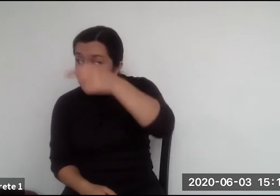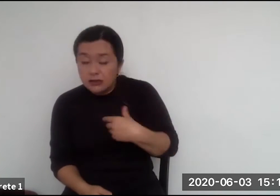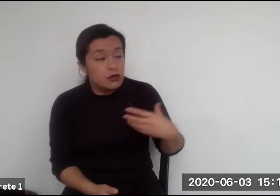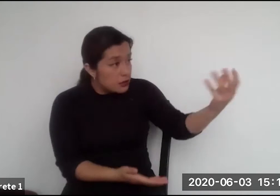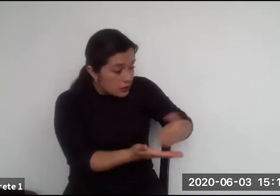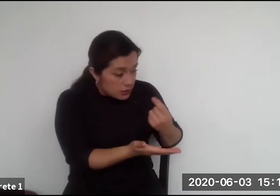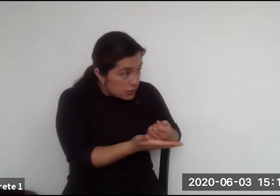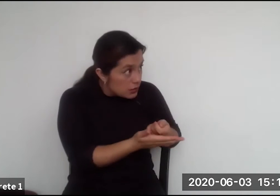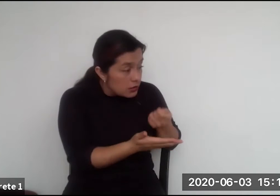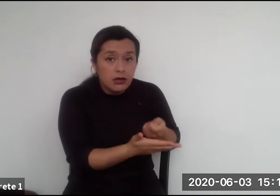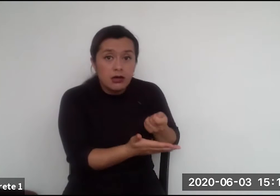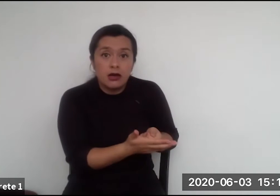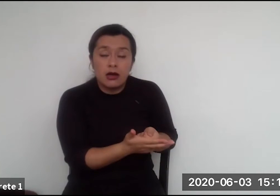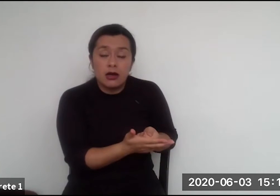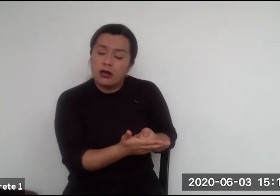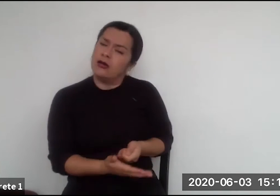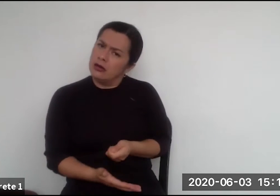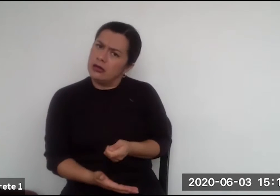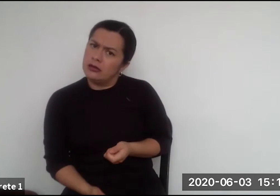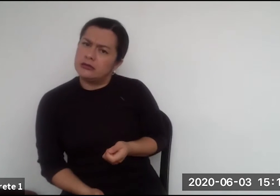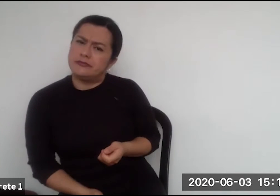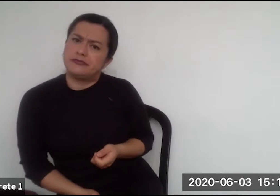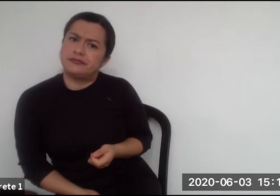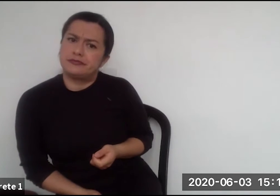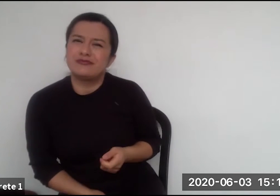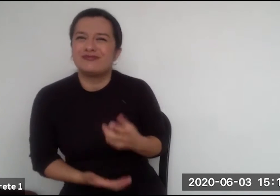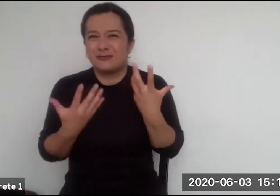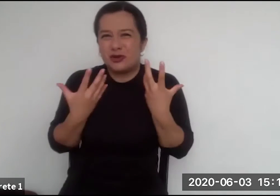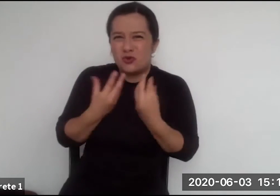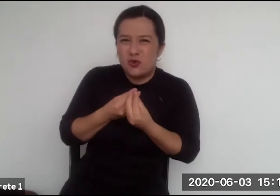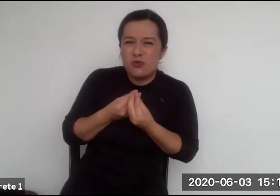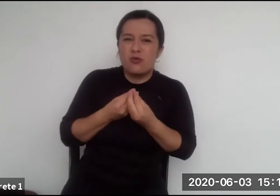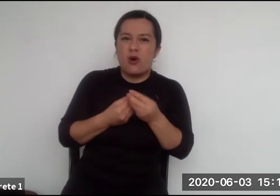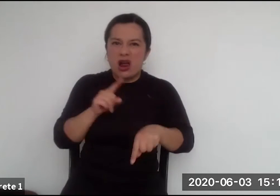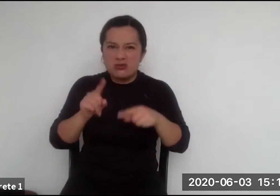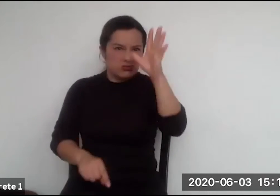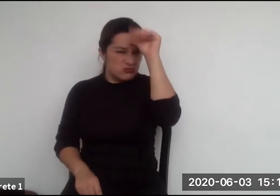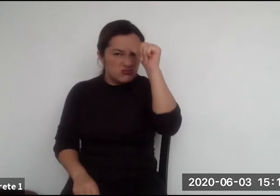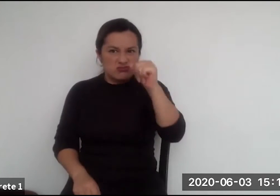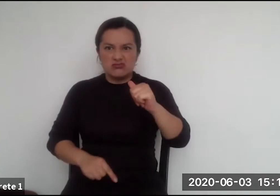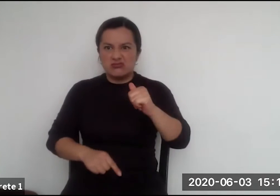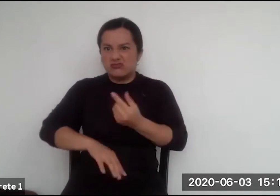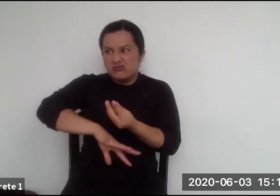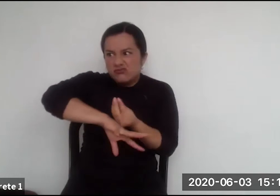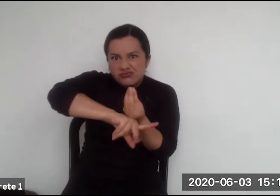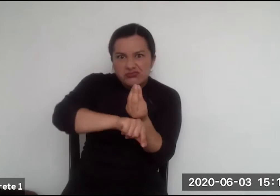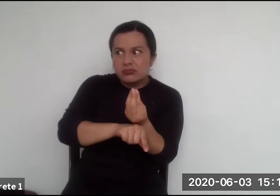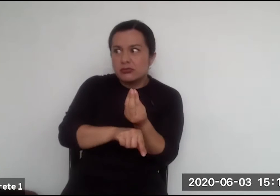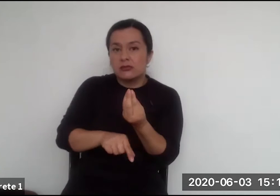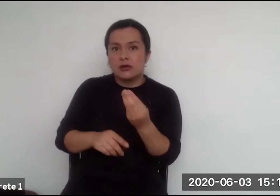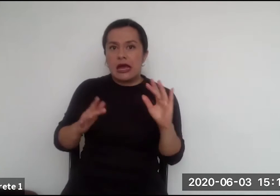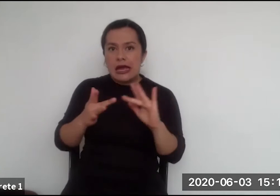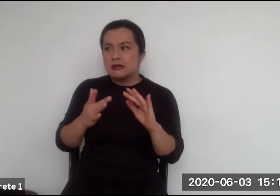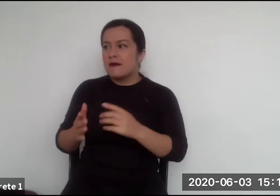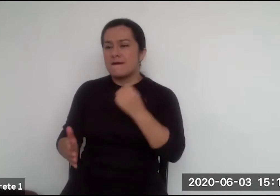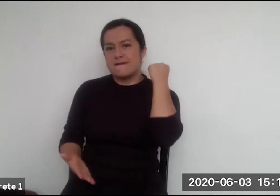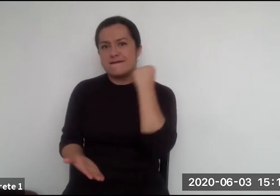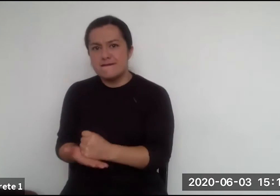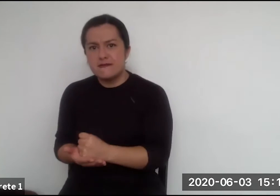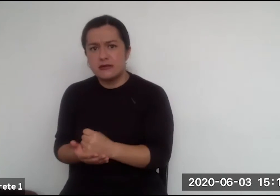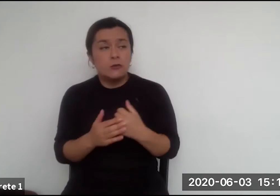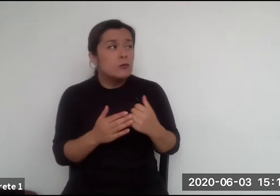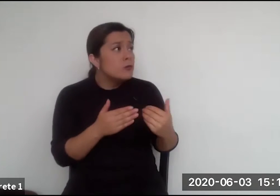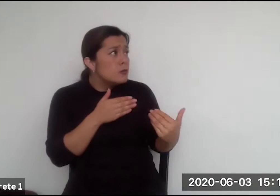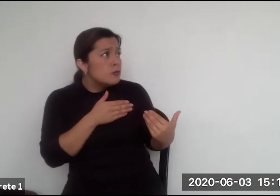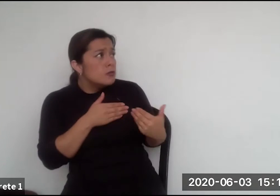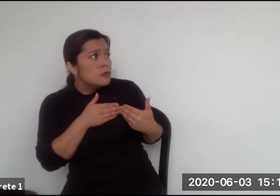por los mismos combos o los grupos delincuenciales. Estas son formas de constreñimiento, de pérdida